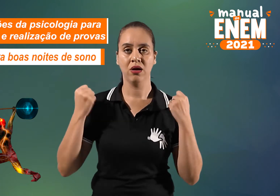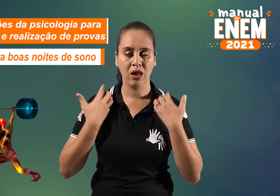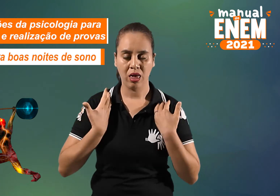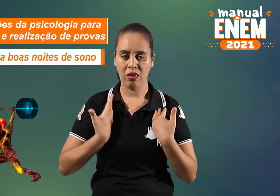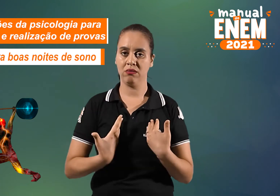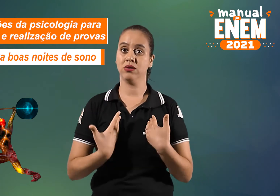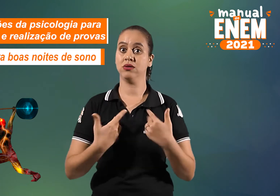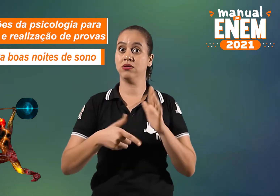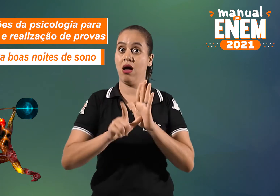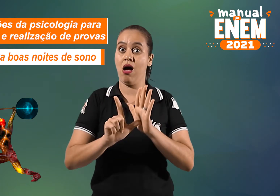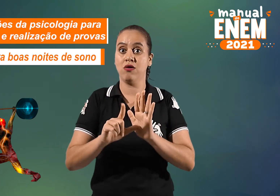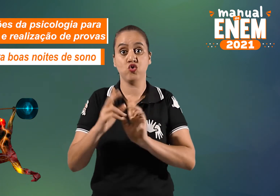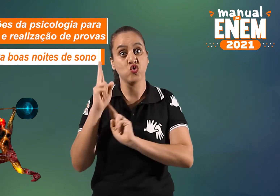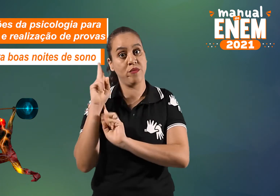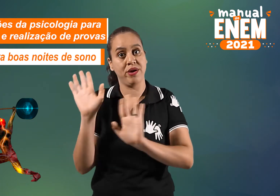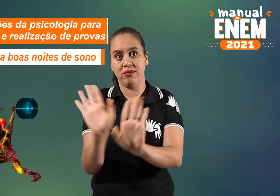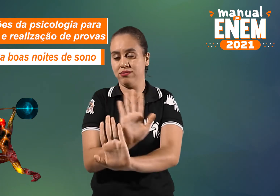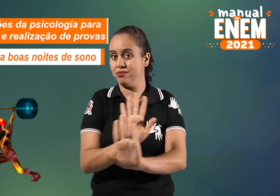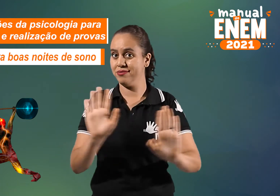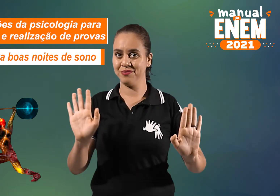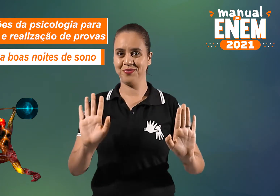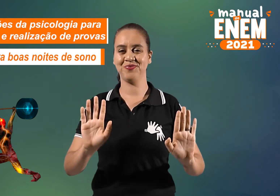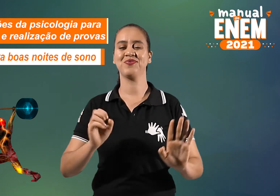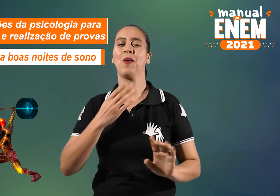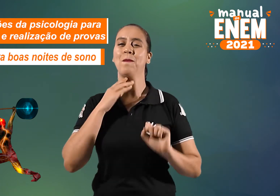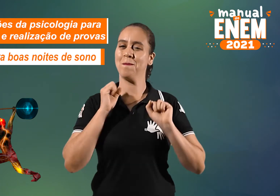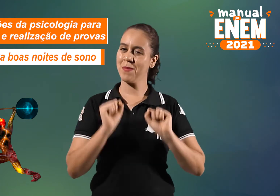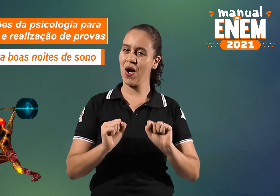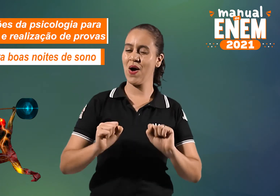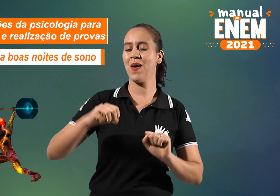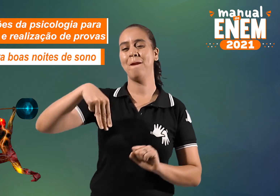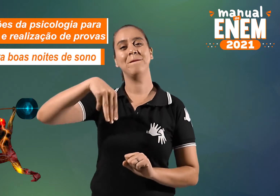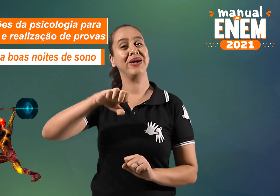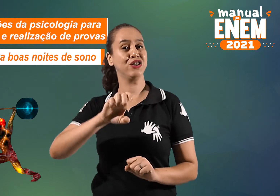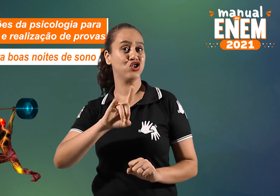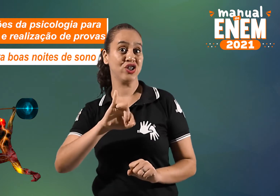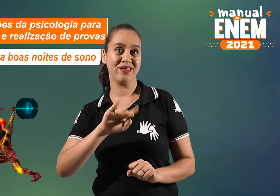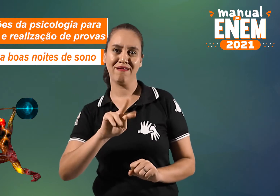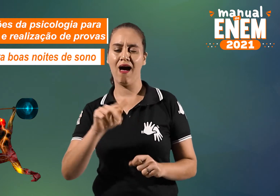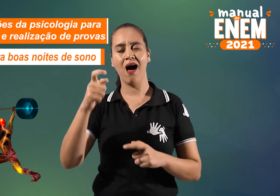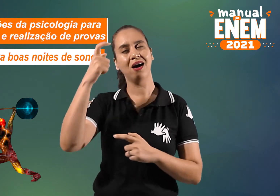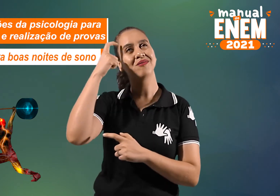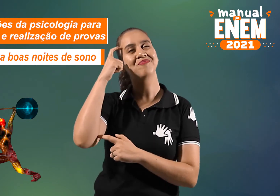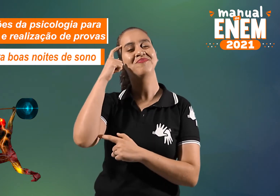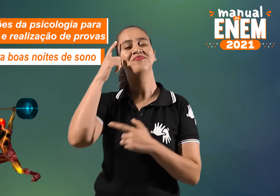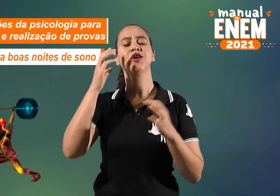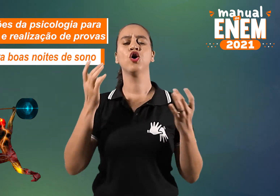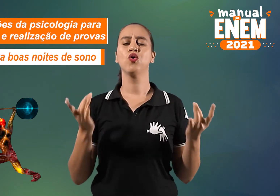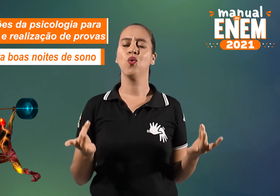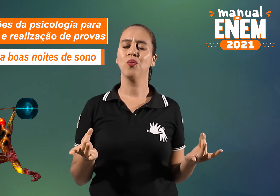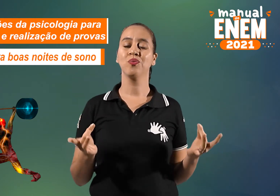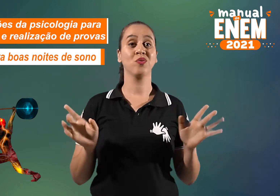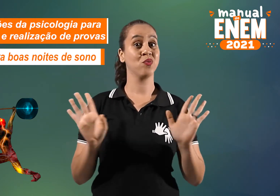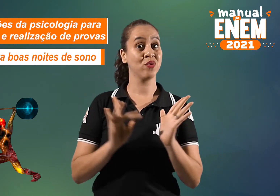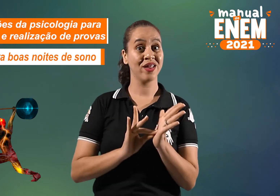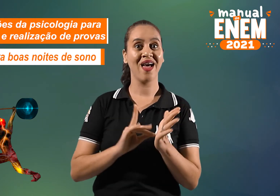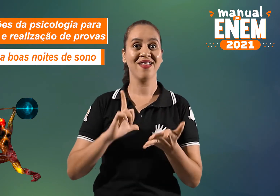Se possível, invista em atividades como um alongamento, um yoga, uma meditação. Hoje nós temos aí vários